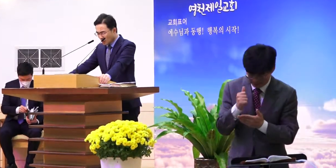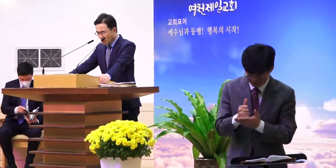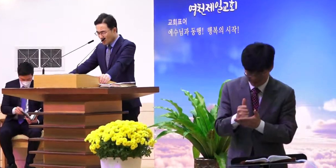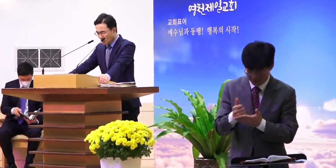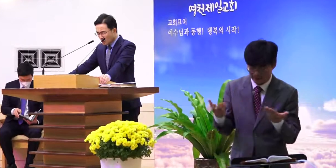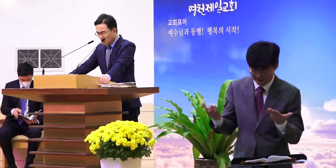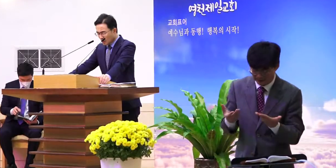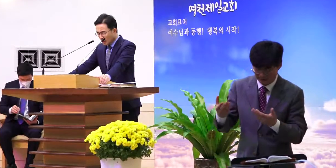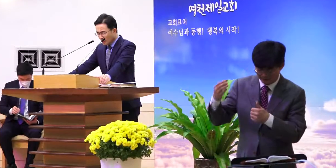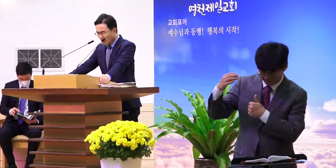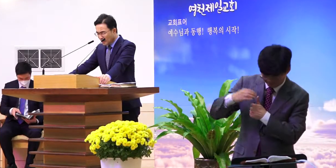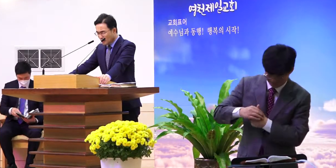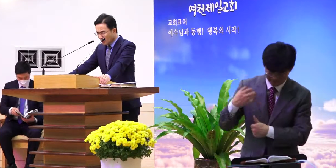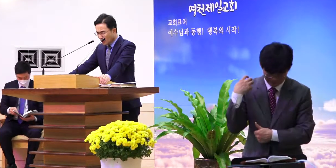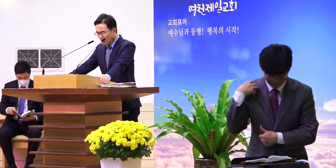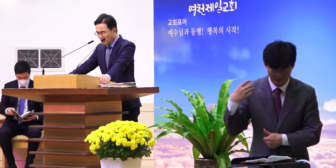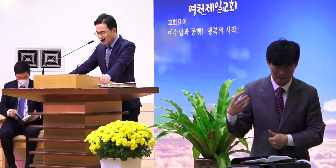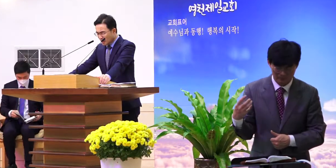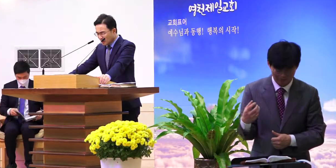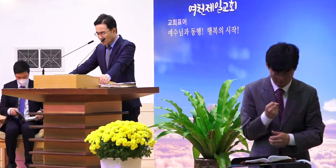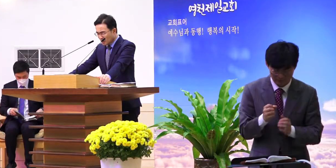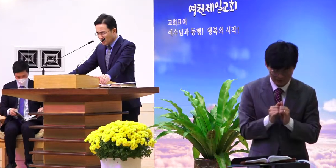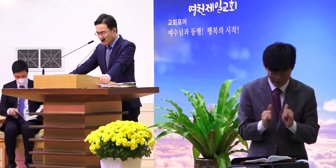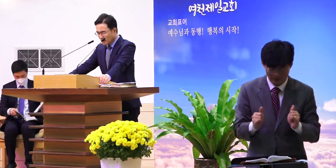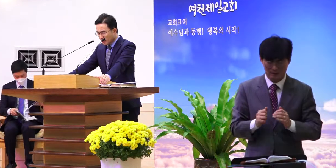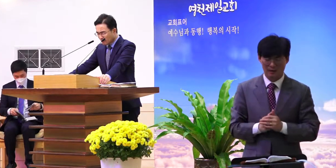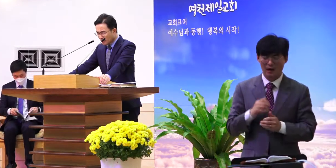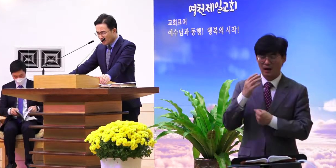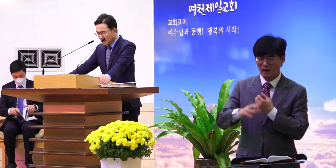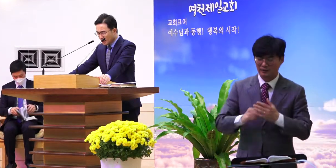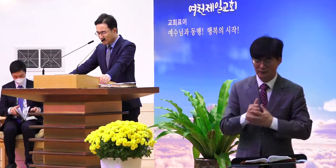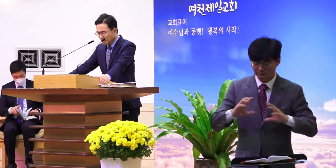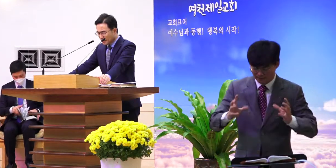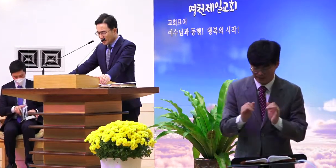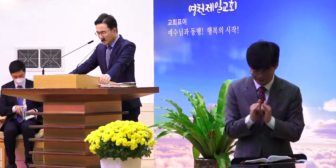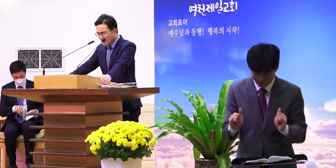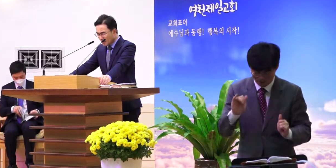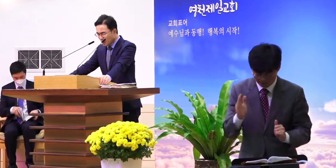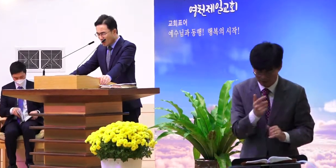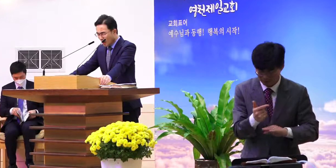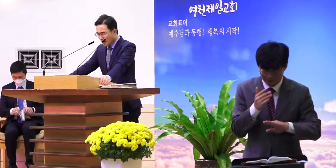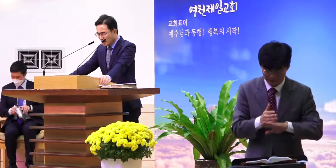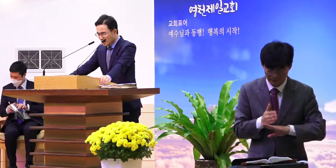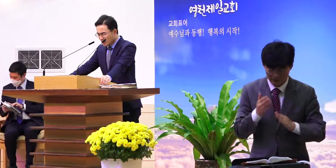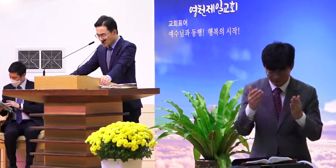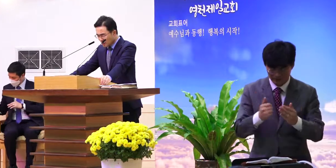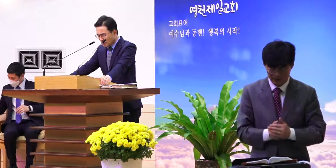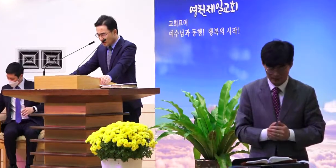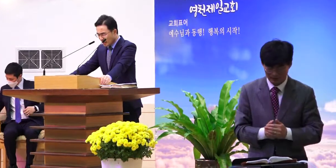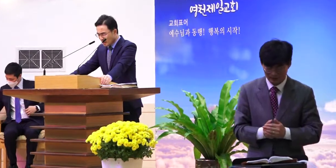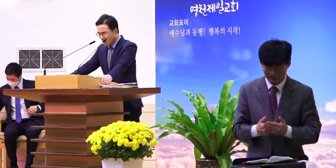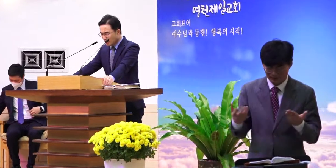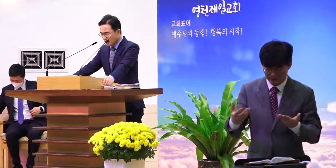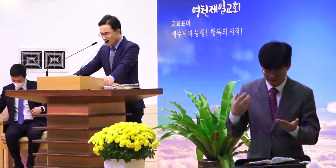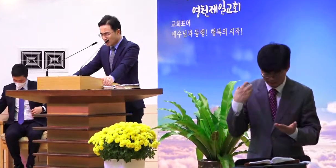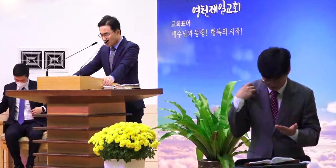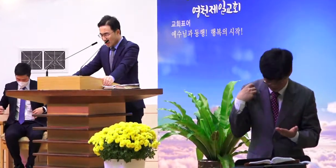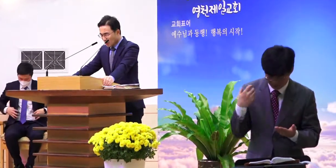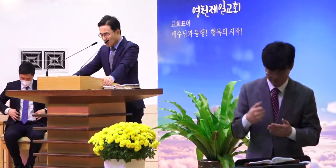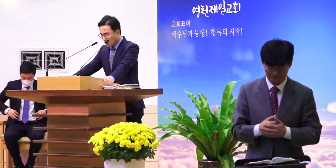사명자로 하나님의 백성으로 세워주신 것을 감사합니다. 이 사명과 정체성을 다시